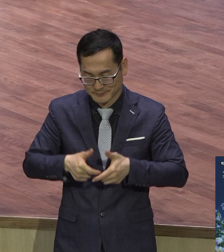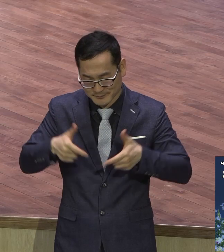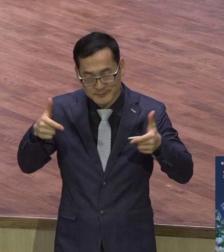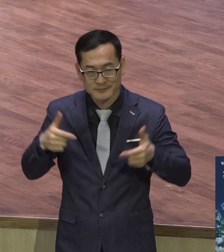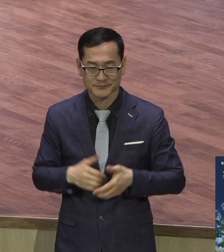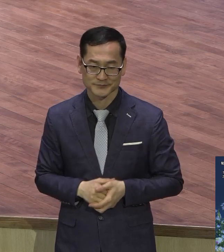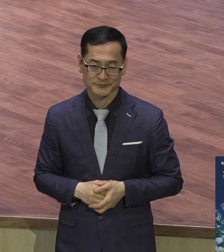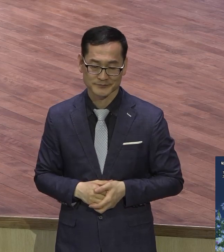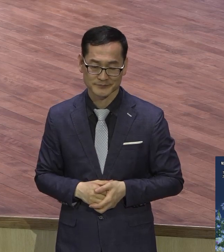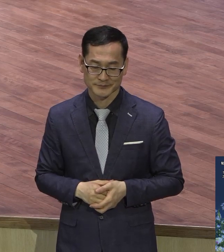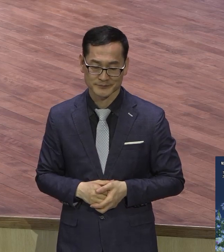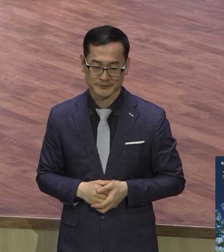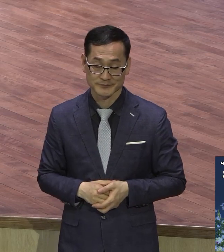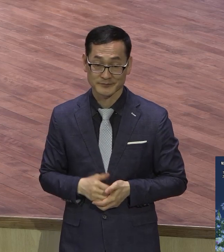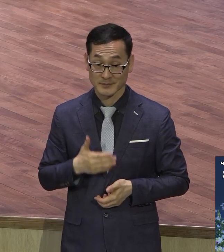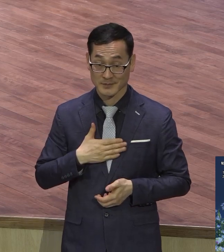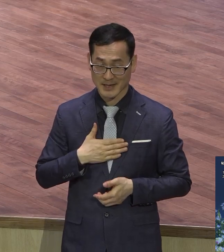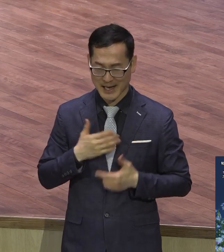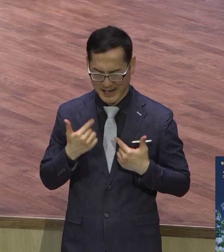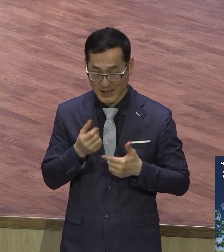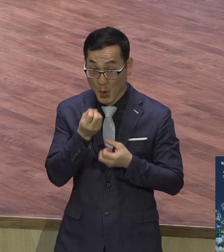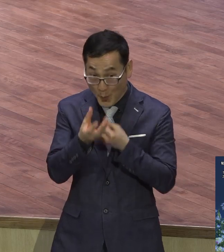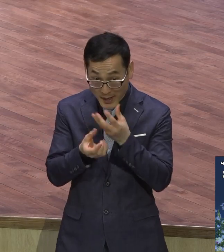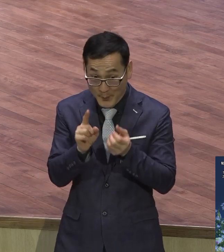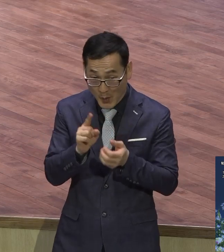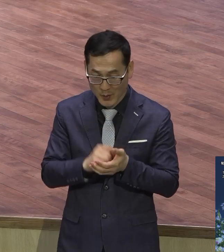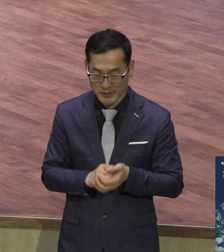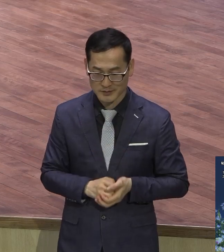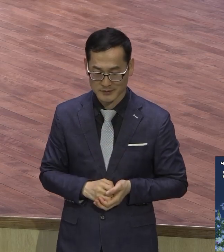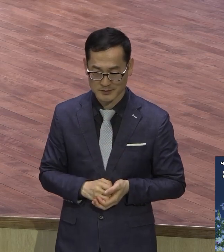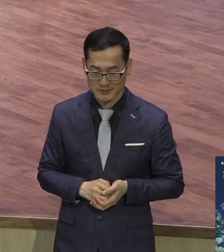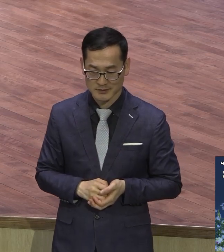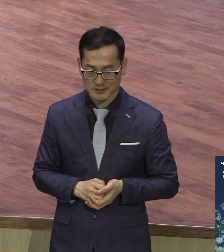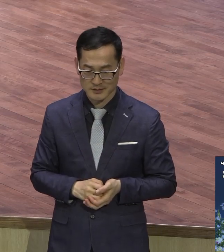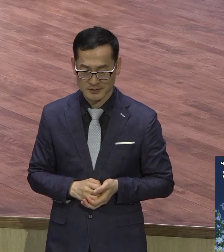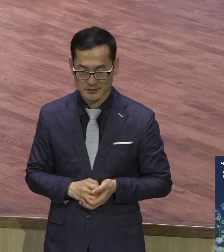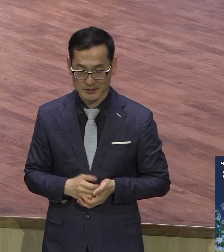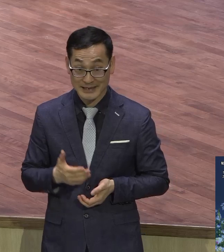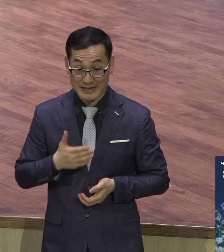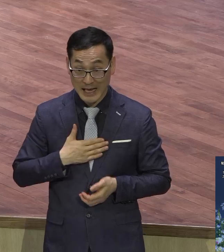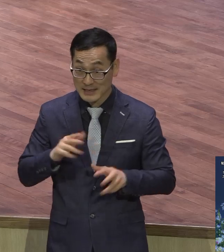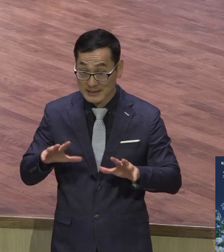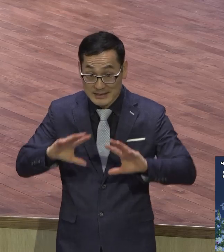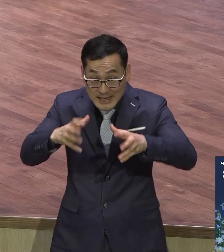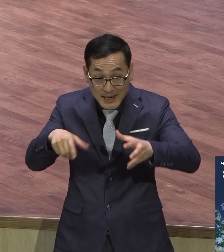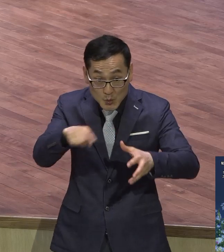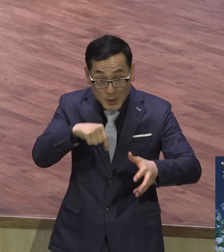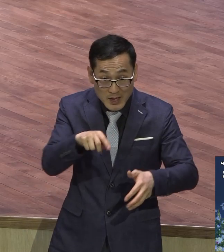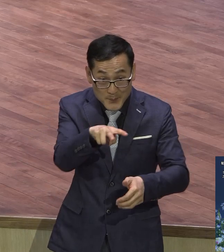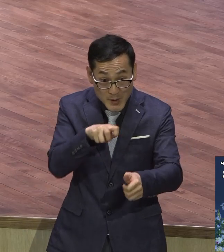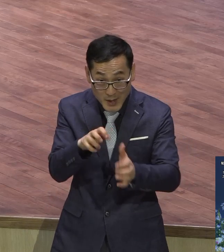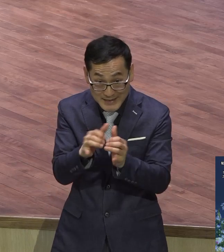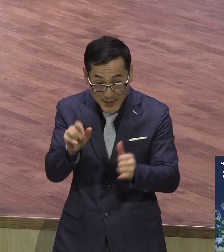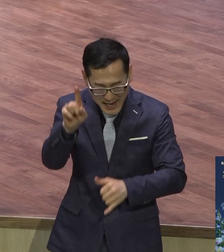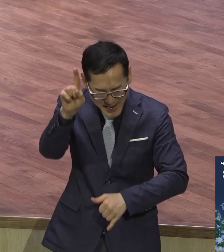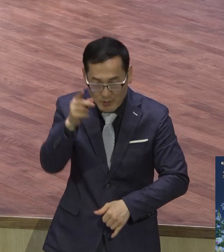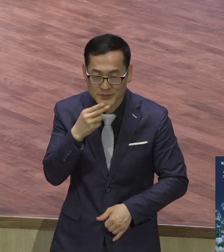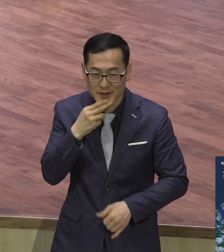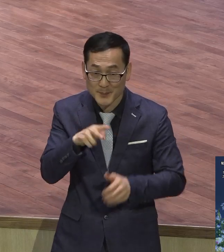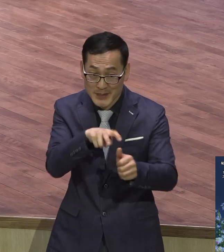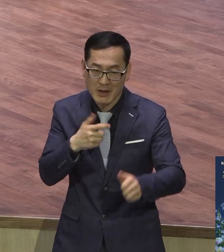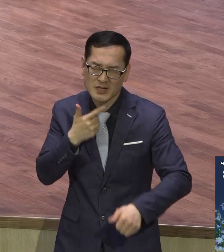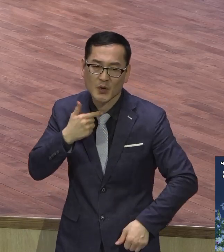제가 늘 자랑하듯이 말하잖아요. 지구상에 나는 단 한 명도 미워하는 사람이 없다고. 미워한 적이